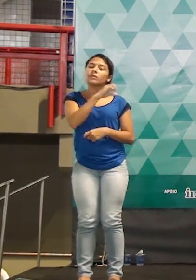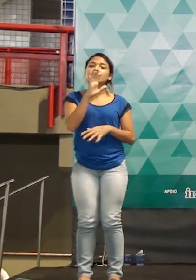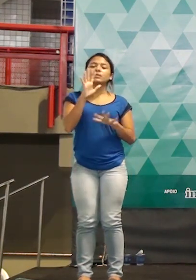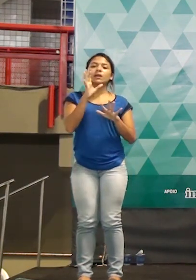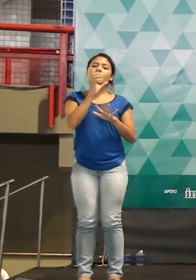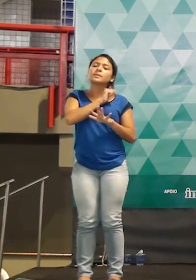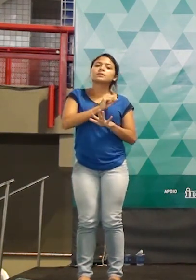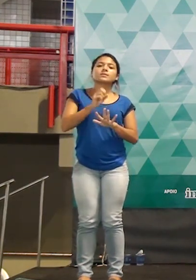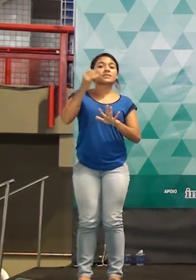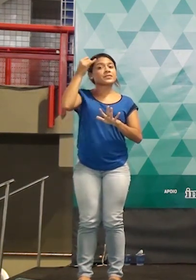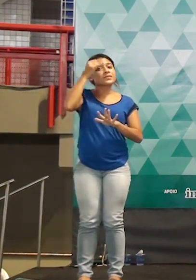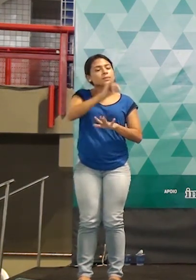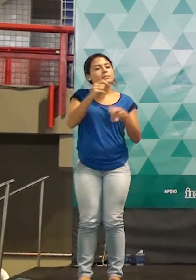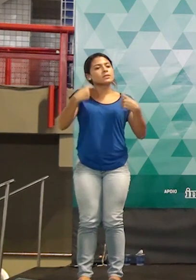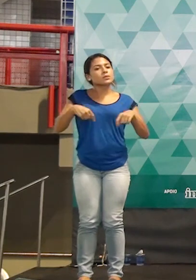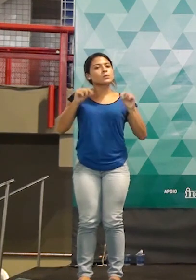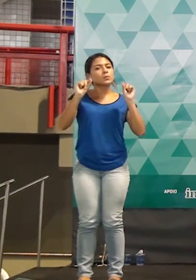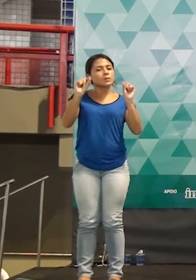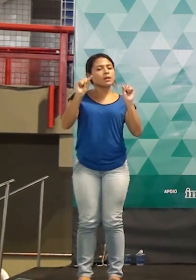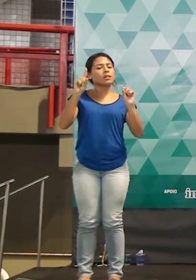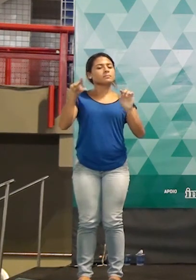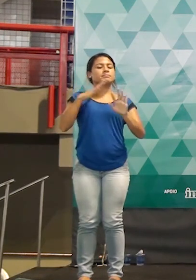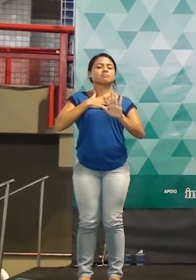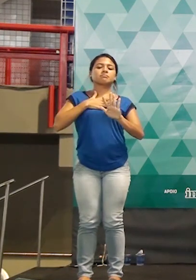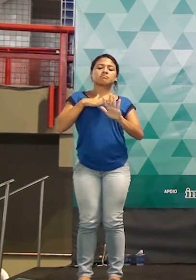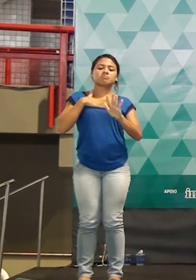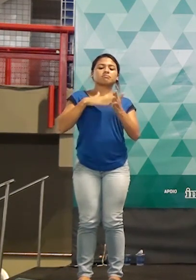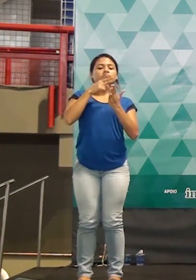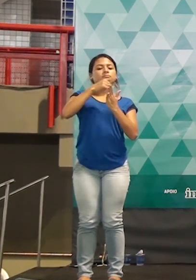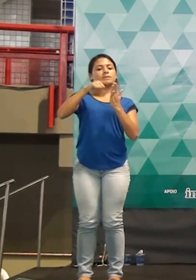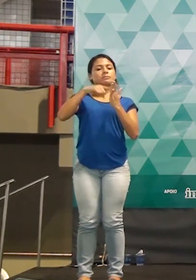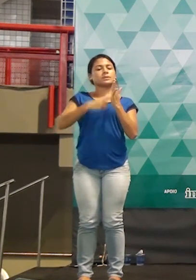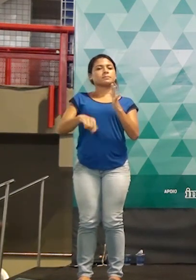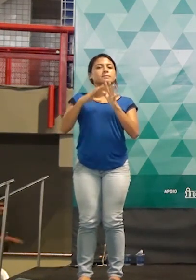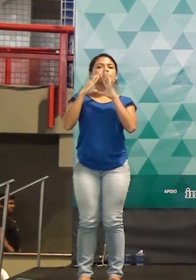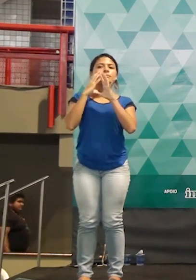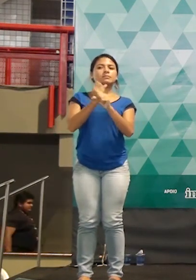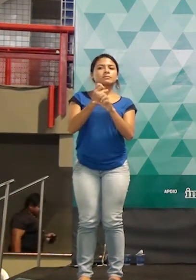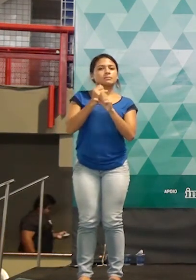com calma e depois você fazer matemática e